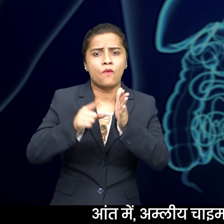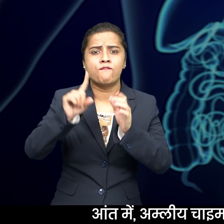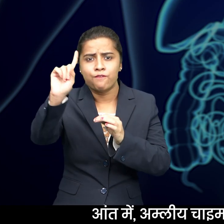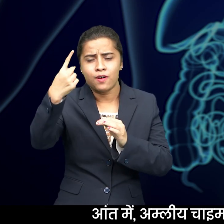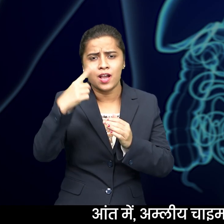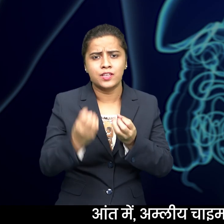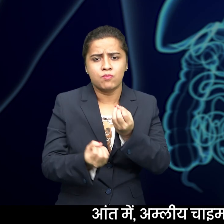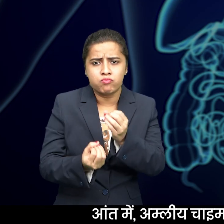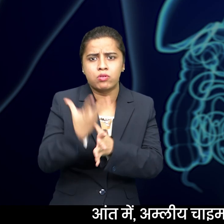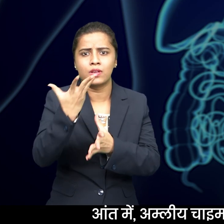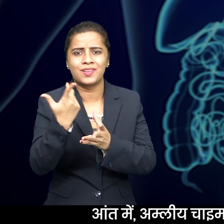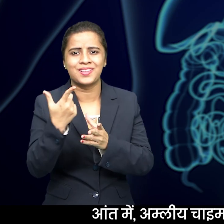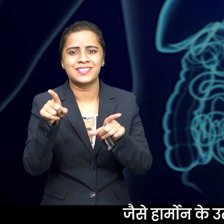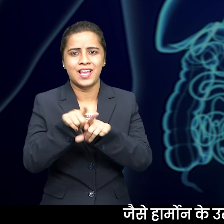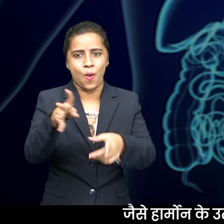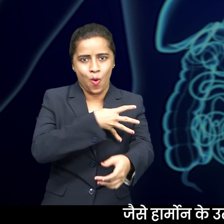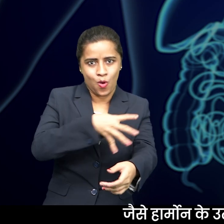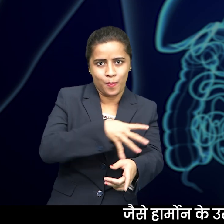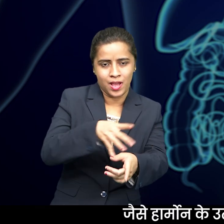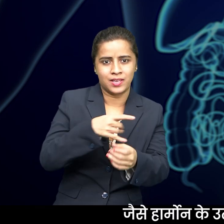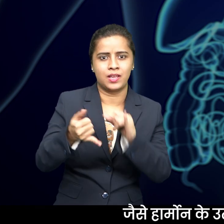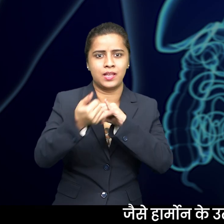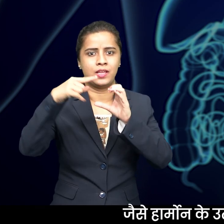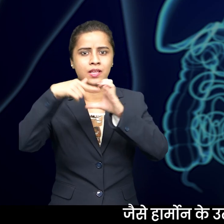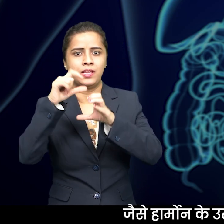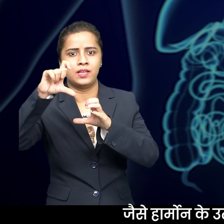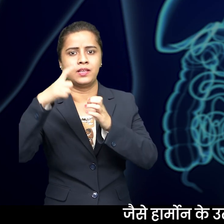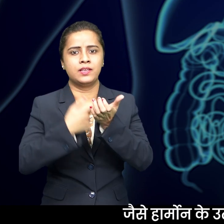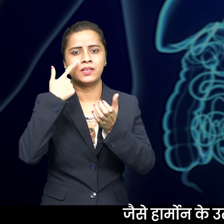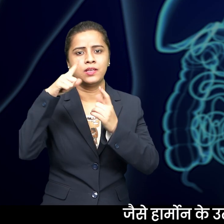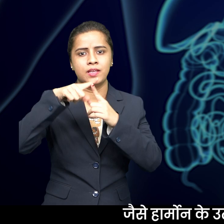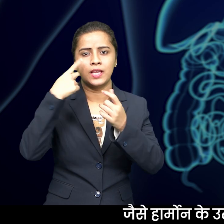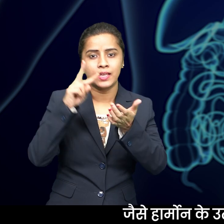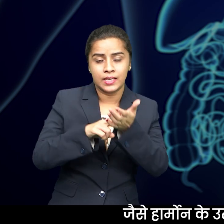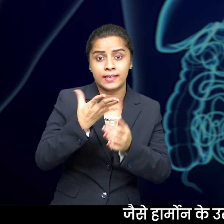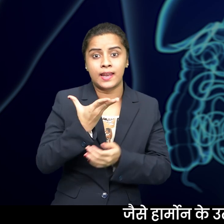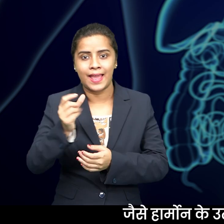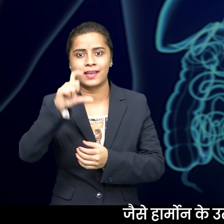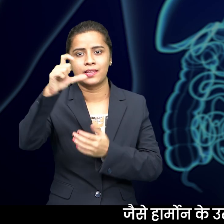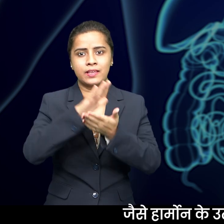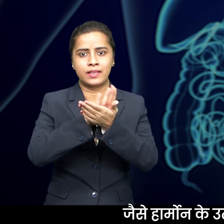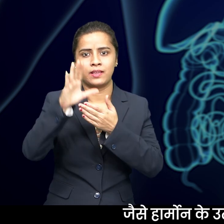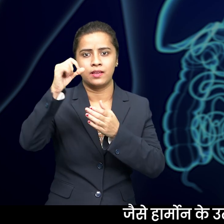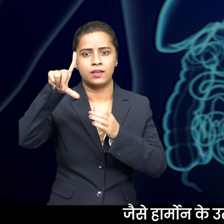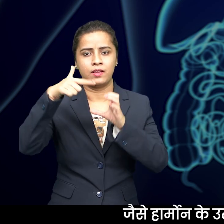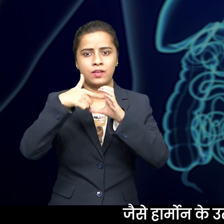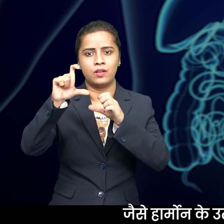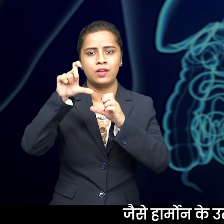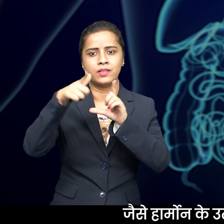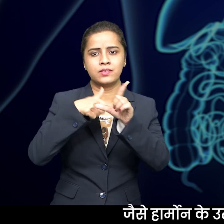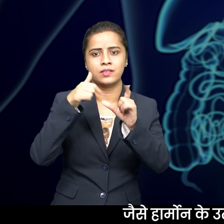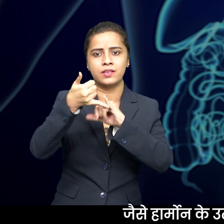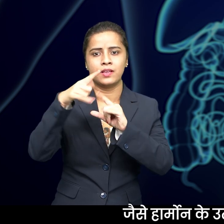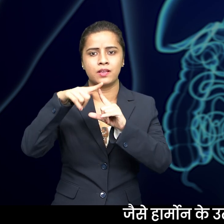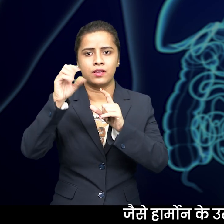और कोलेसिस्टोकिनिन जैसी हार्मोन के उत्पादन की शुरुआत करती